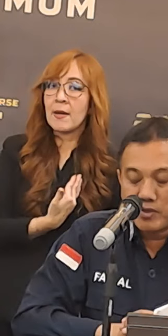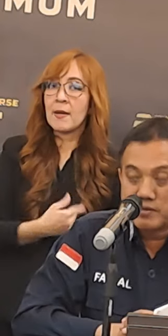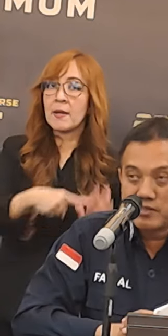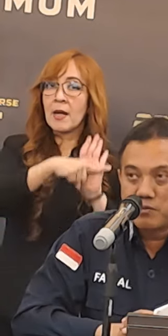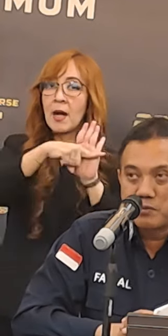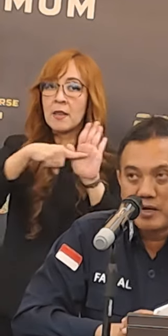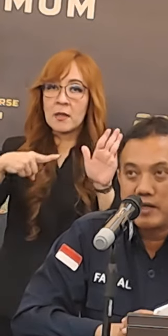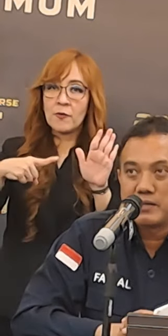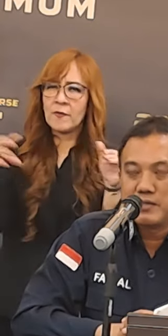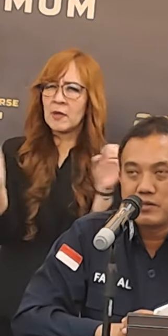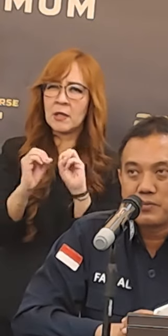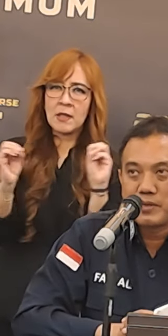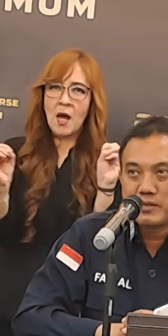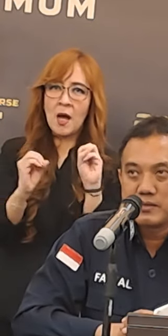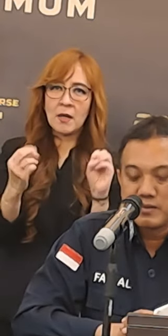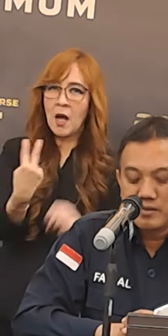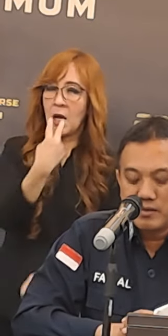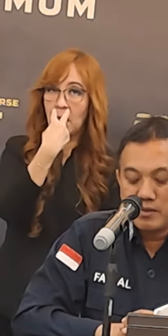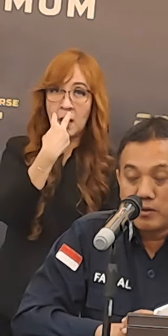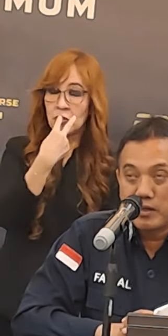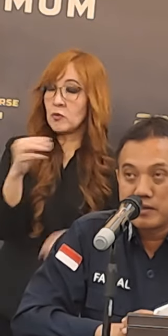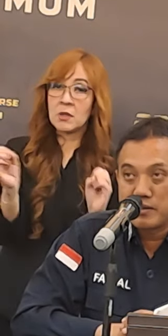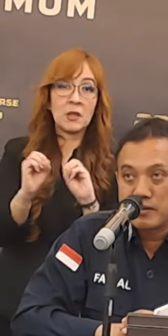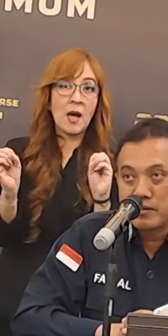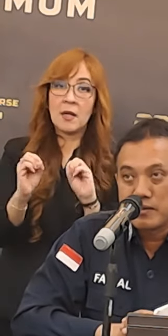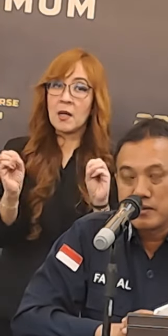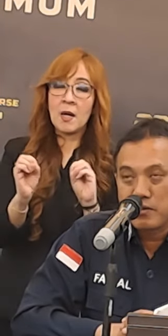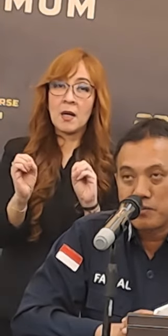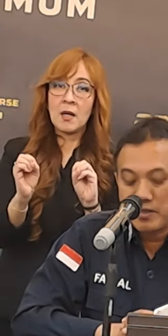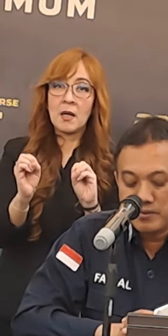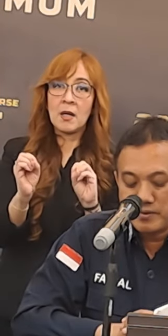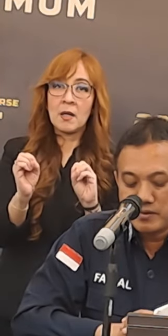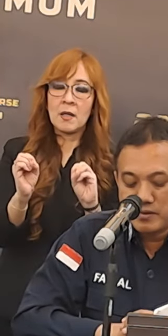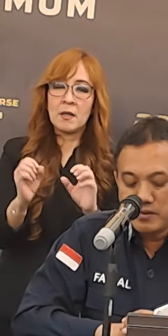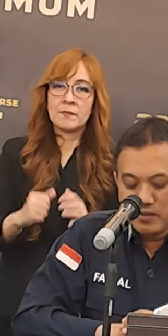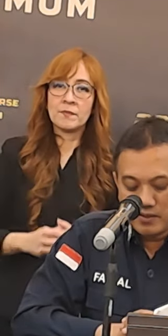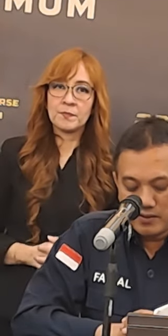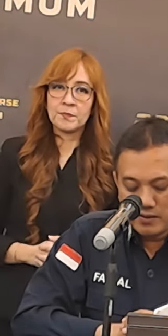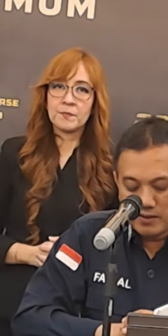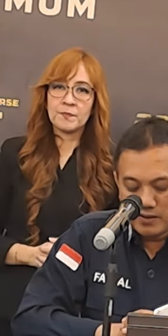tidak ditemukan senyawa berbahaya di korban, di organ korban